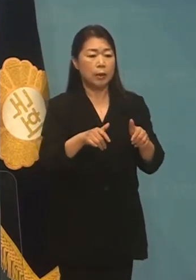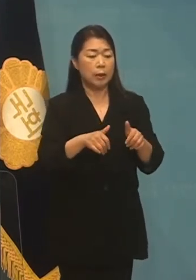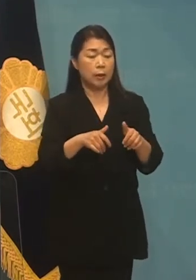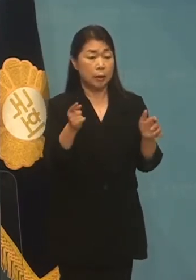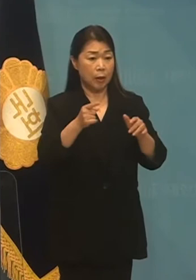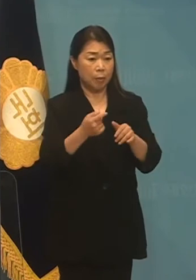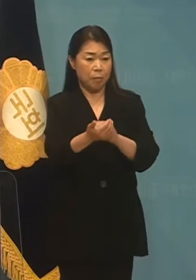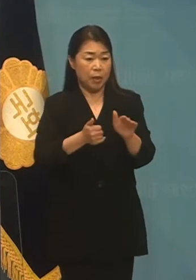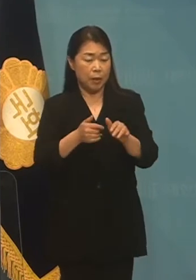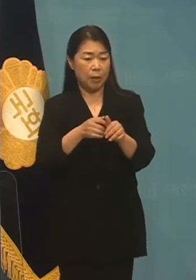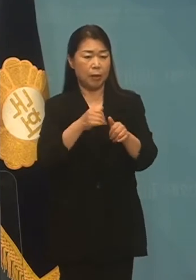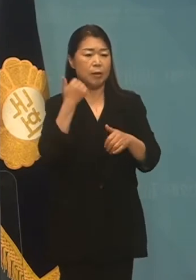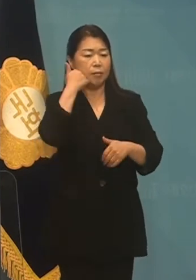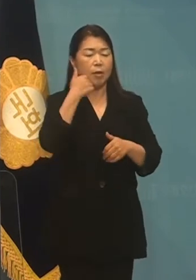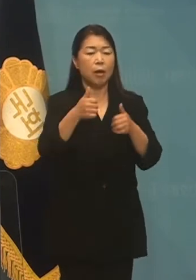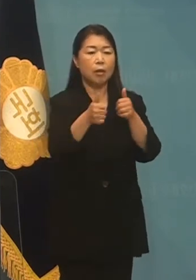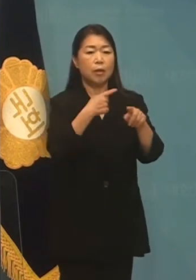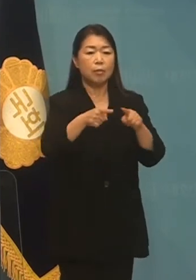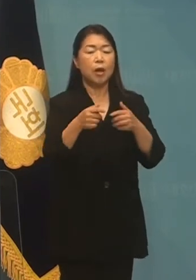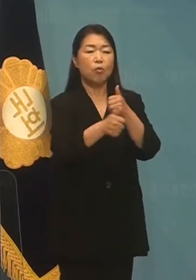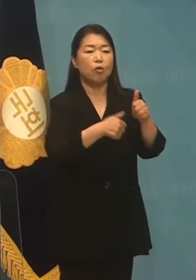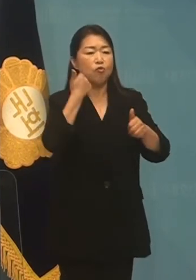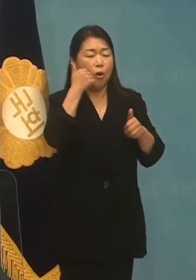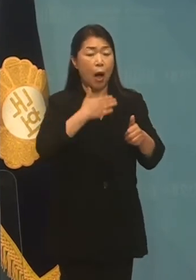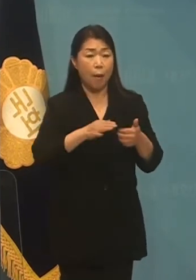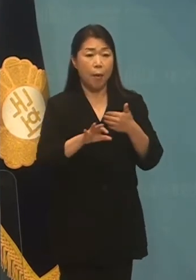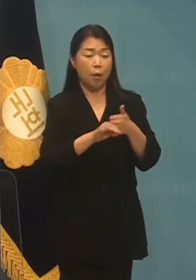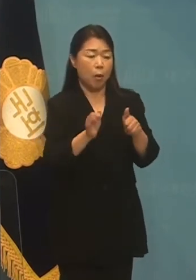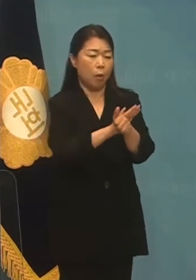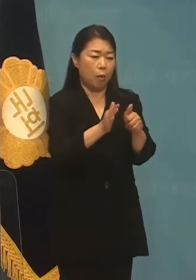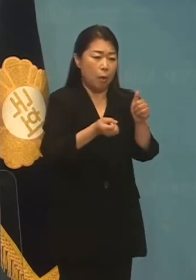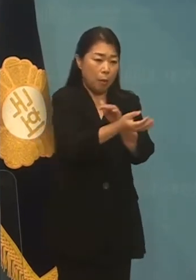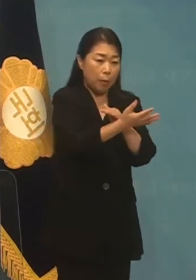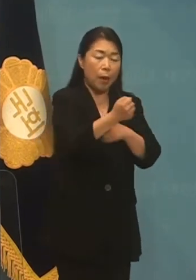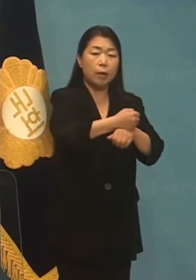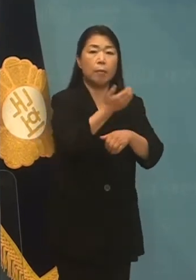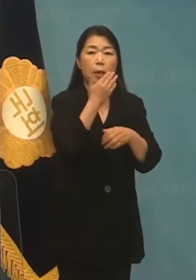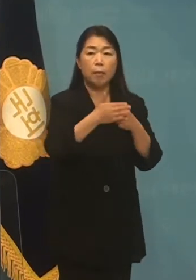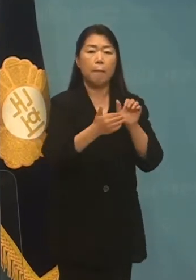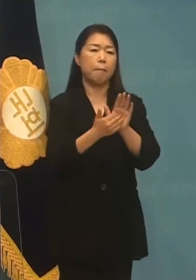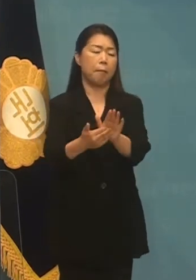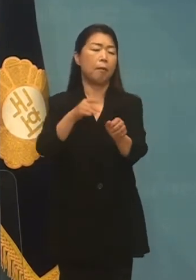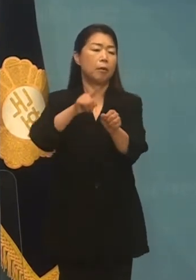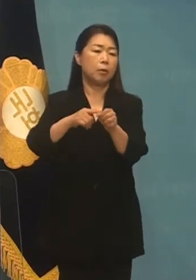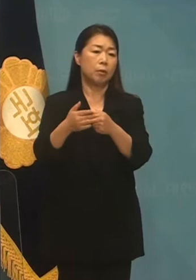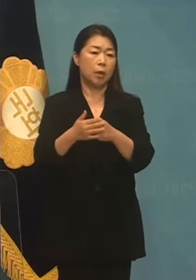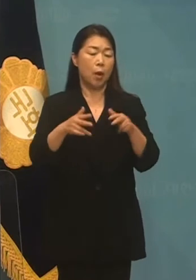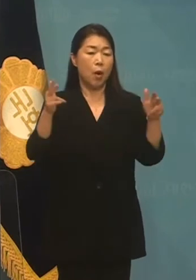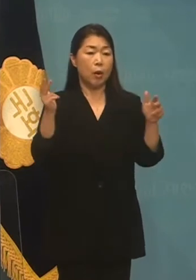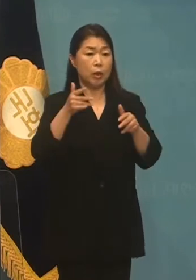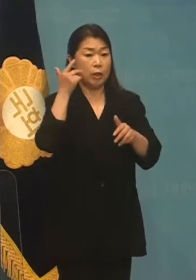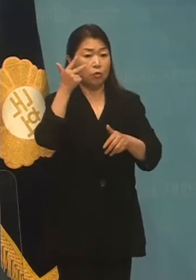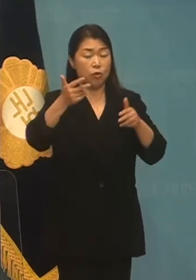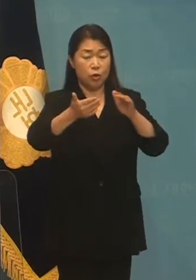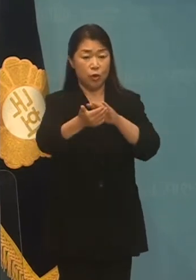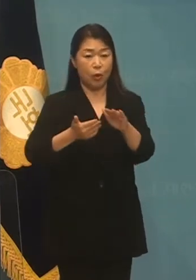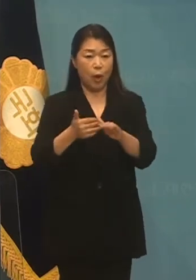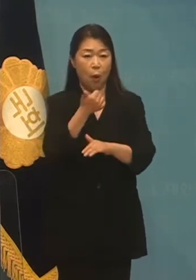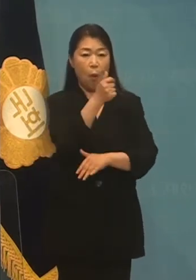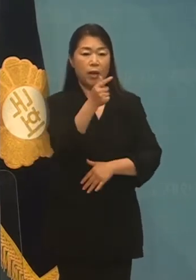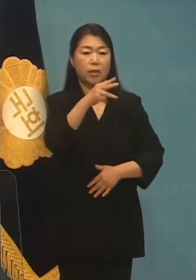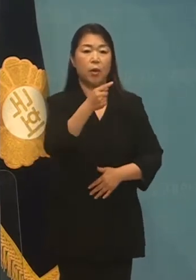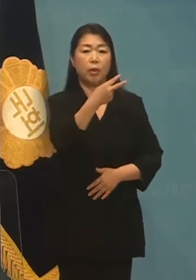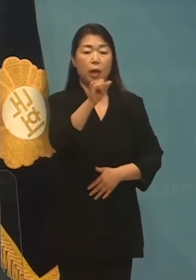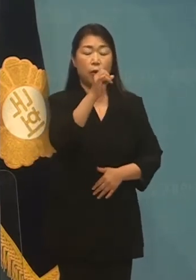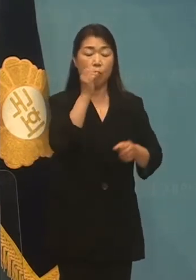결정이 원칙입니다. 이와 유사한 의혹으로 공모 일주일 전 화천대유가